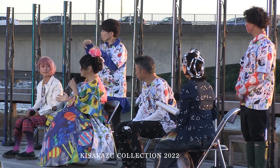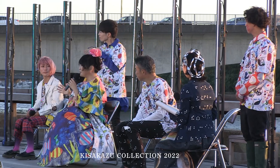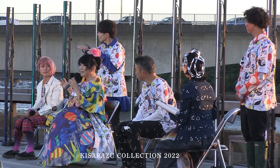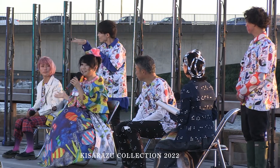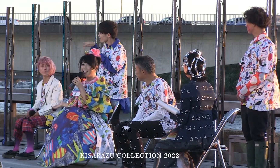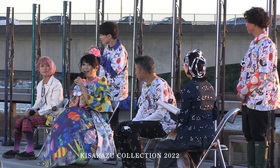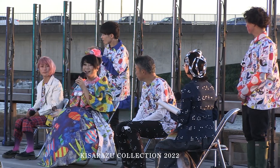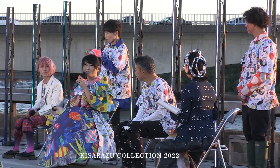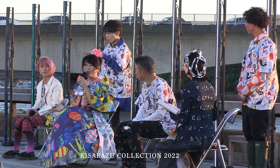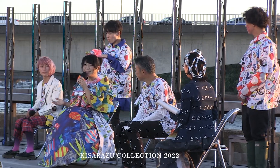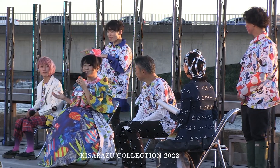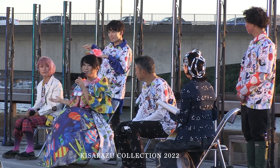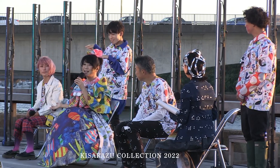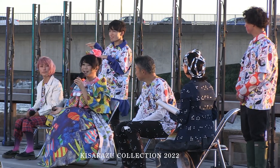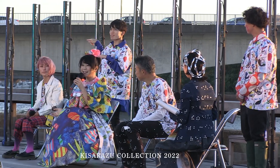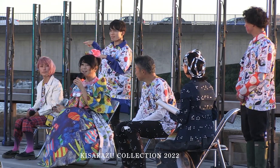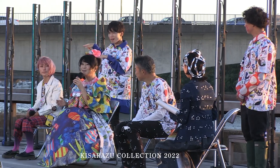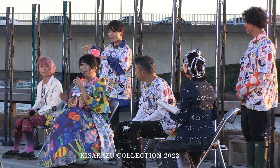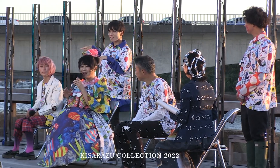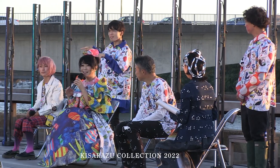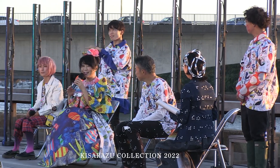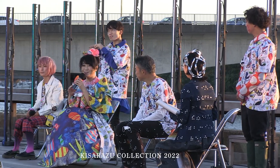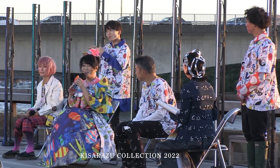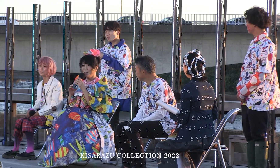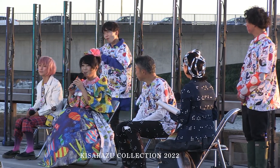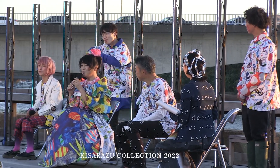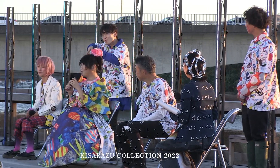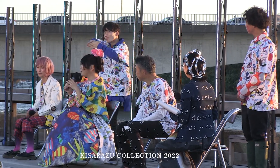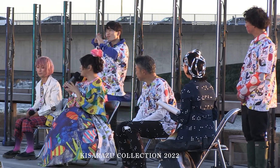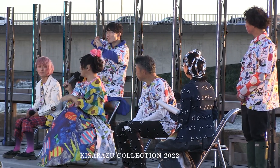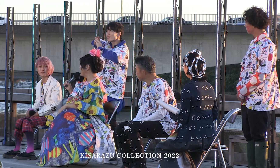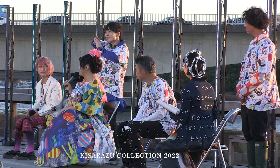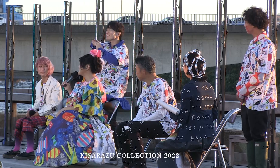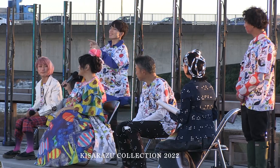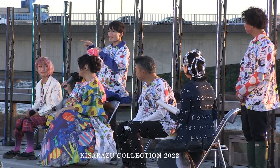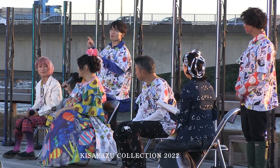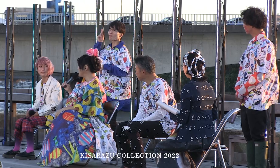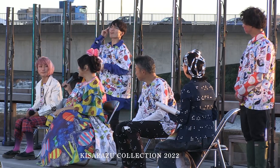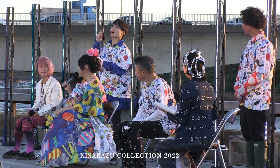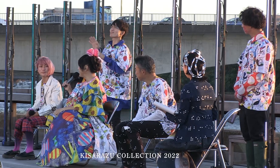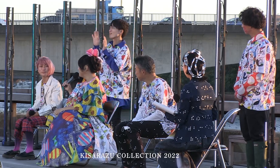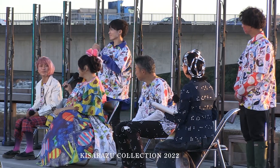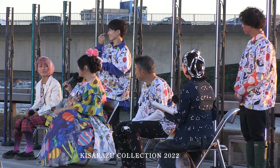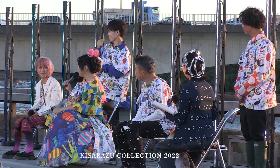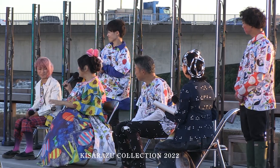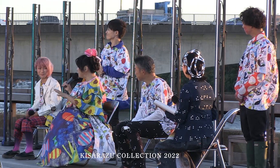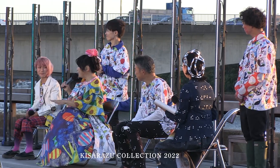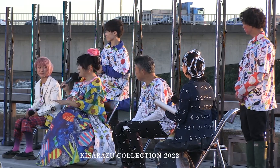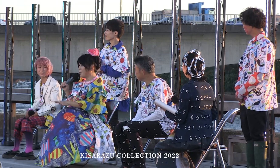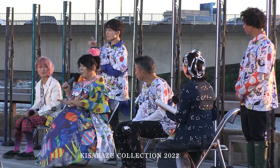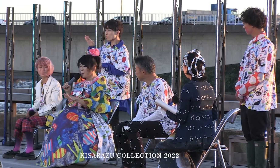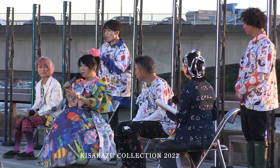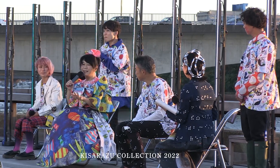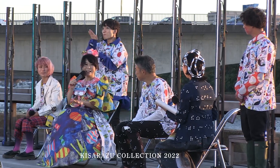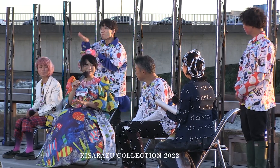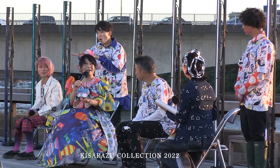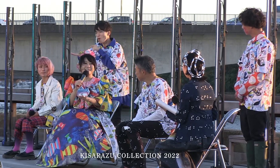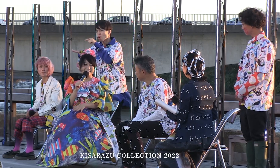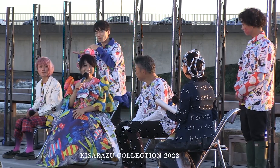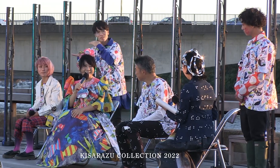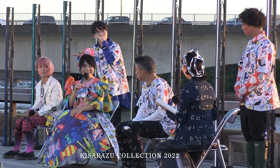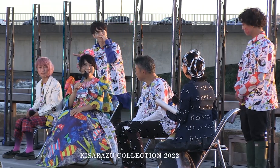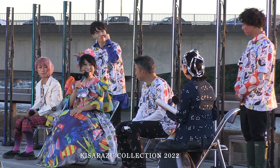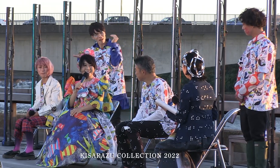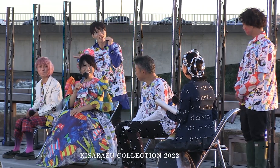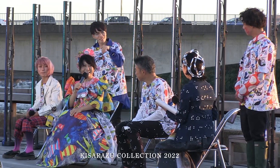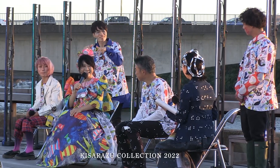んなが、子供たちがこうやって作り上げていくんだなっていうのをここで感じさせてもらいました。その一歩の大きな素晴ら